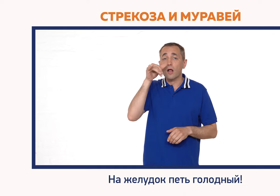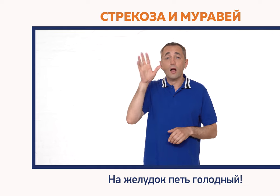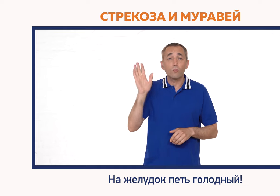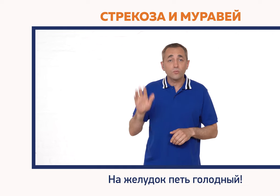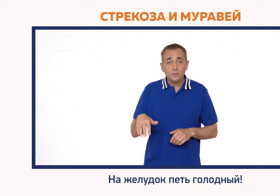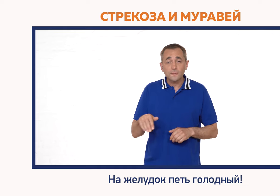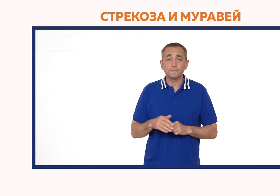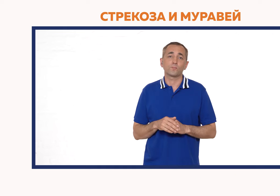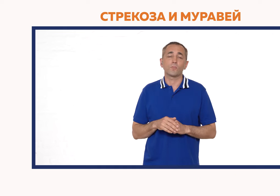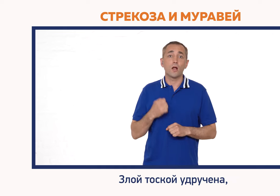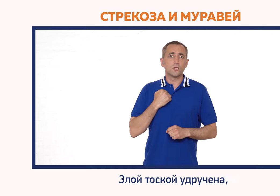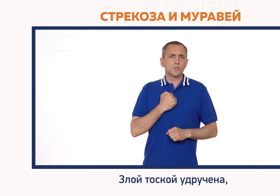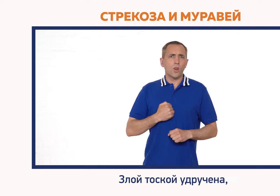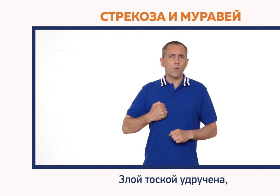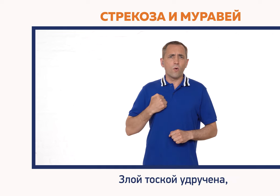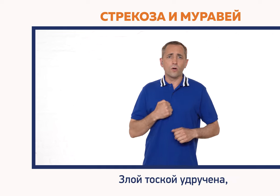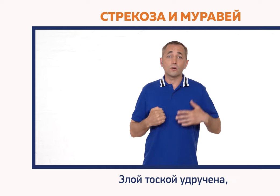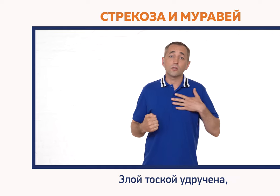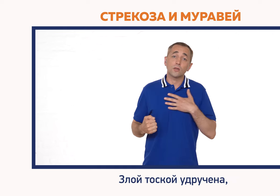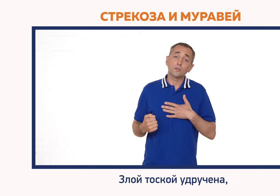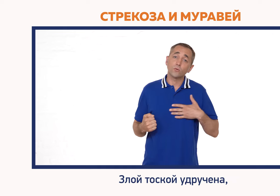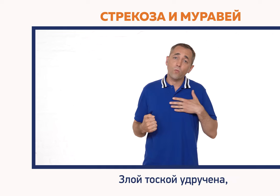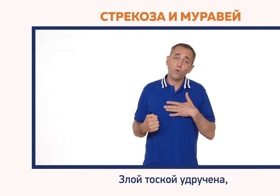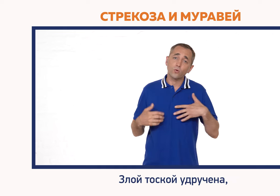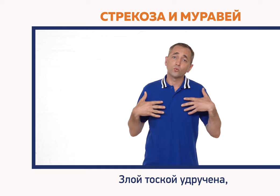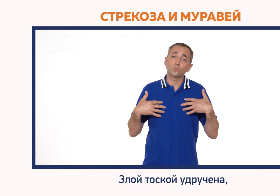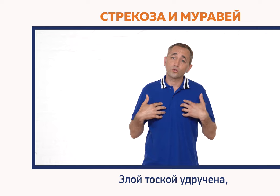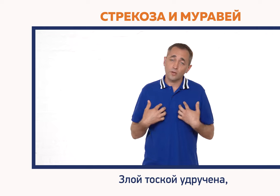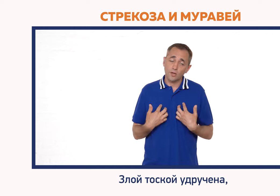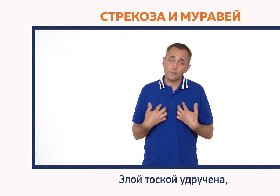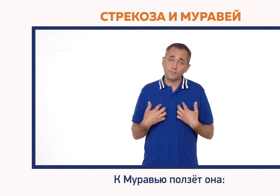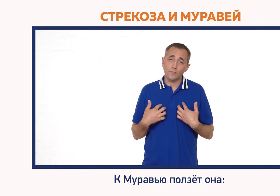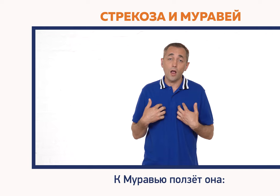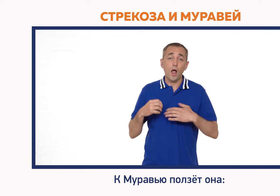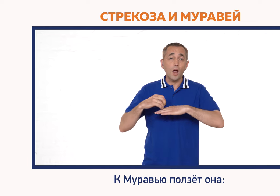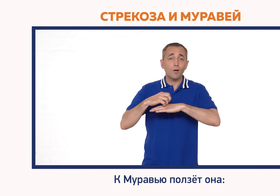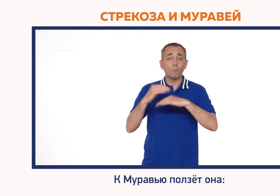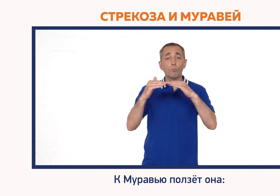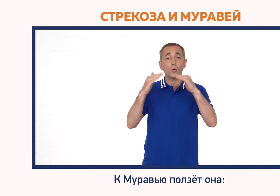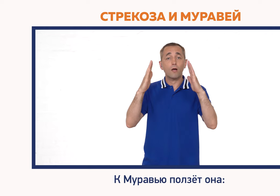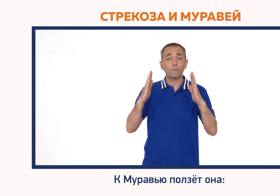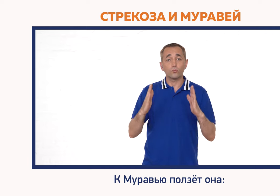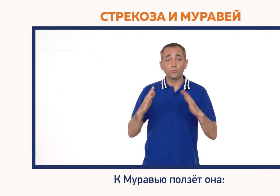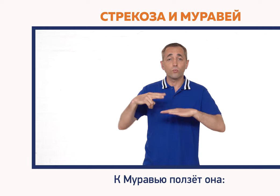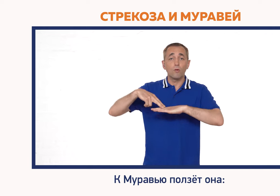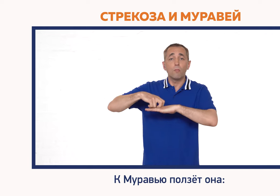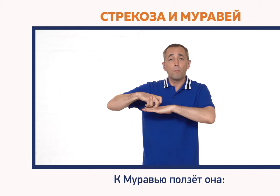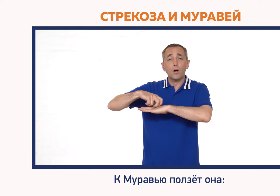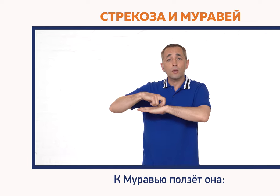петь голодный? Злой тоской удручена, к муравью